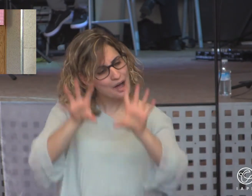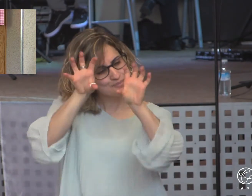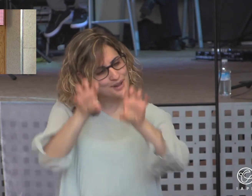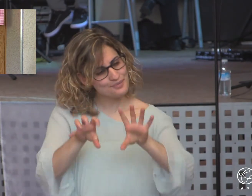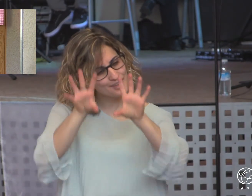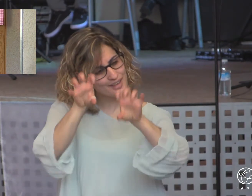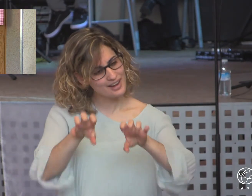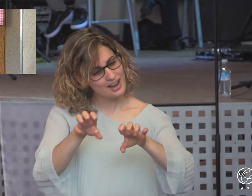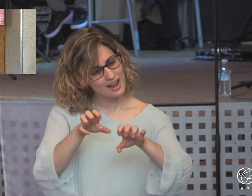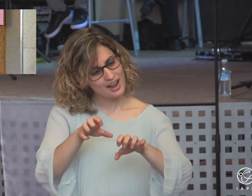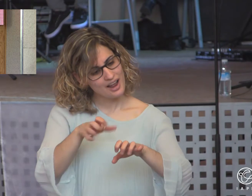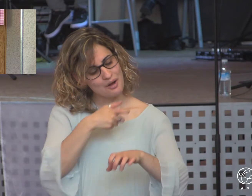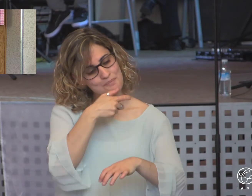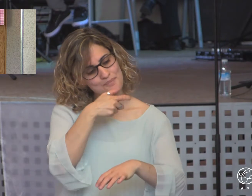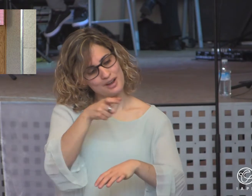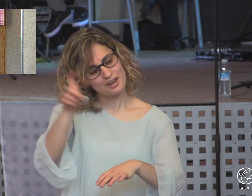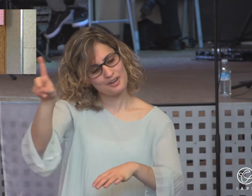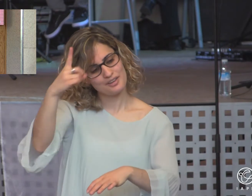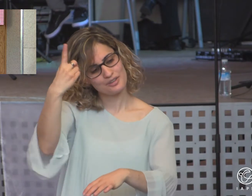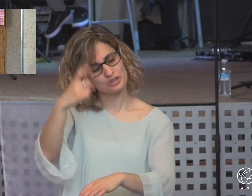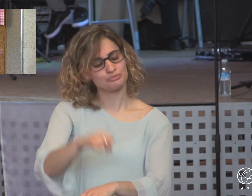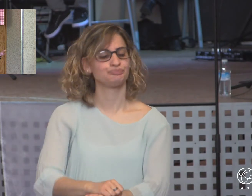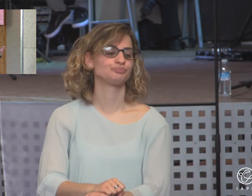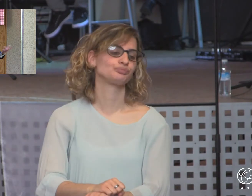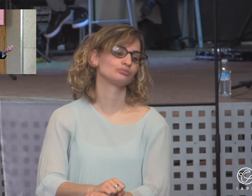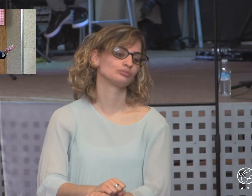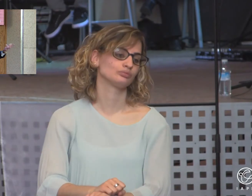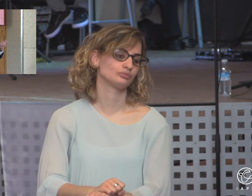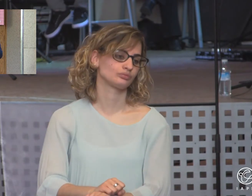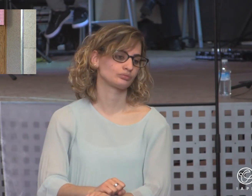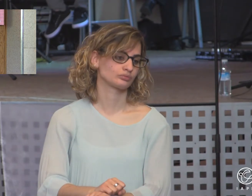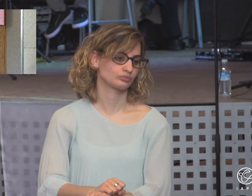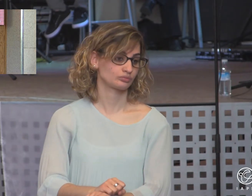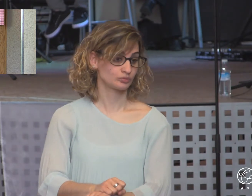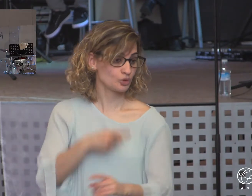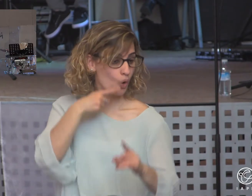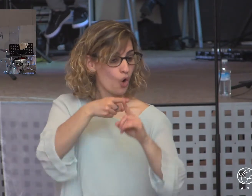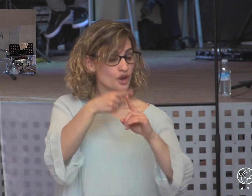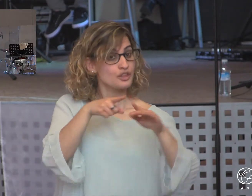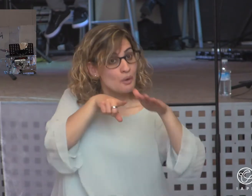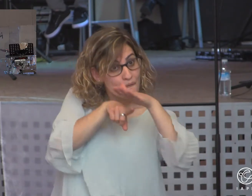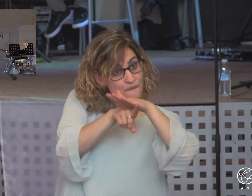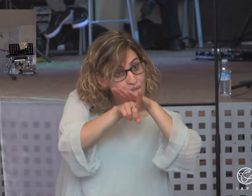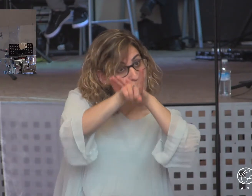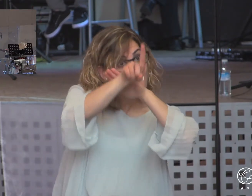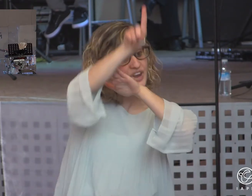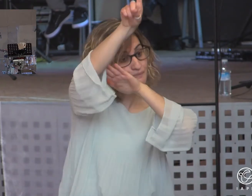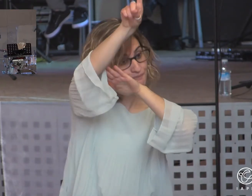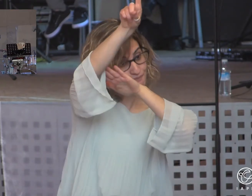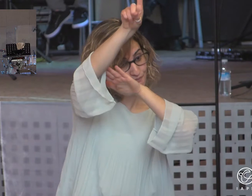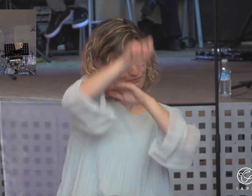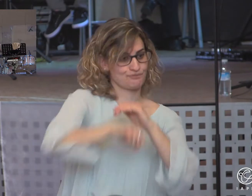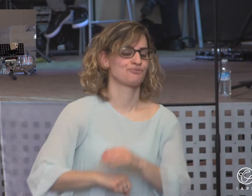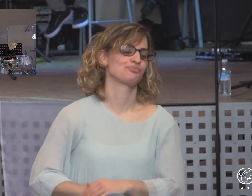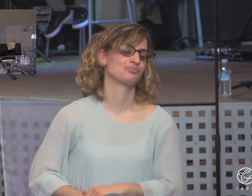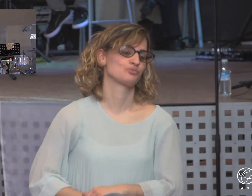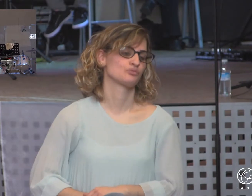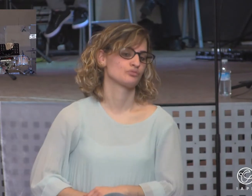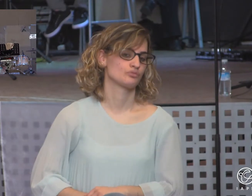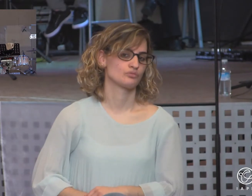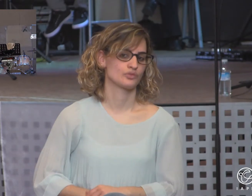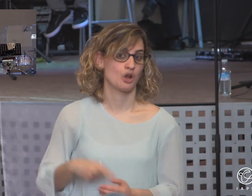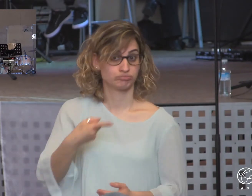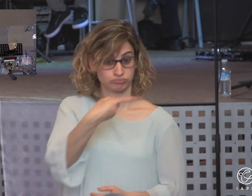haces, muchas gracias, si no lo haces, no vas a poder crecer. Y necesitas